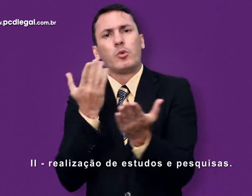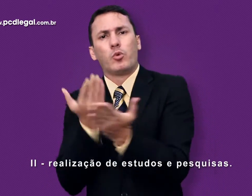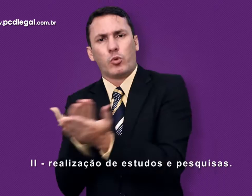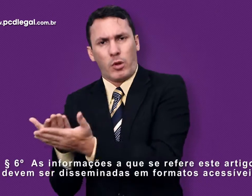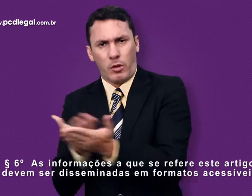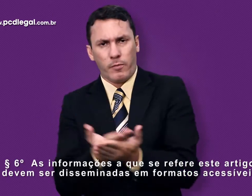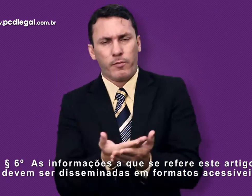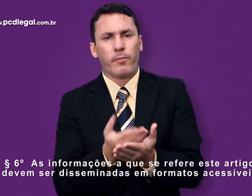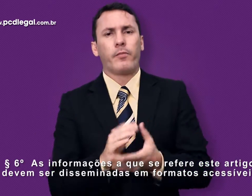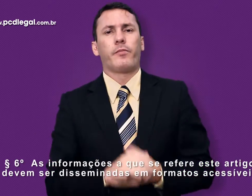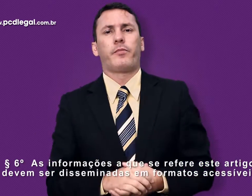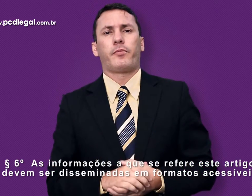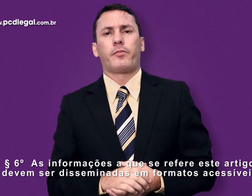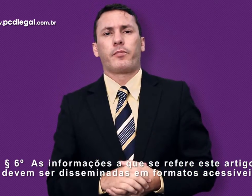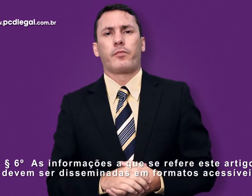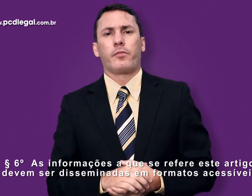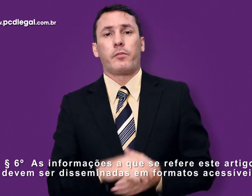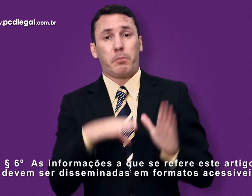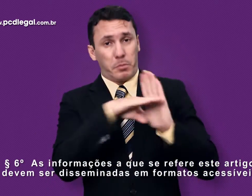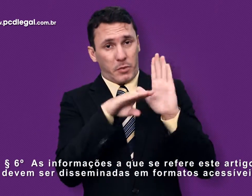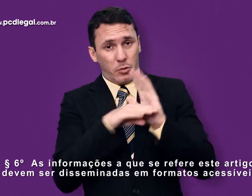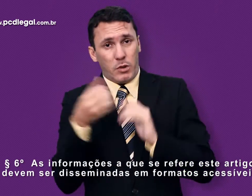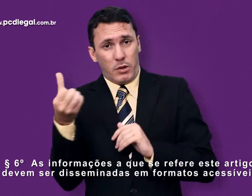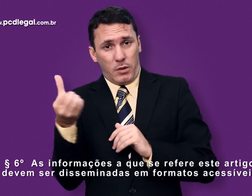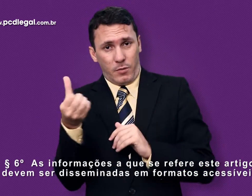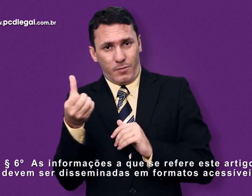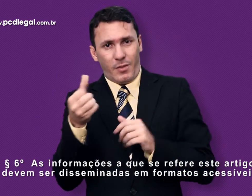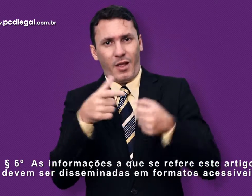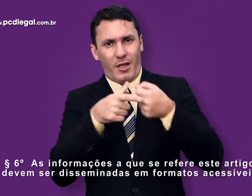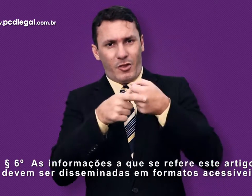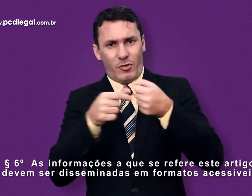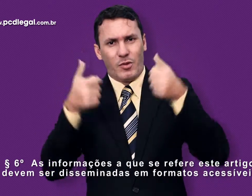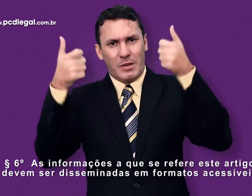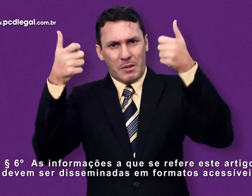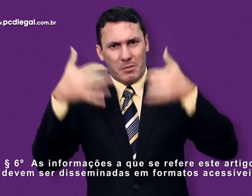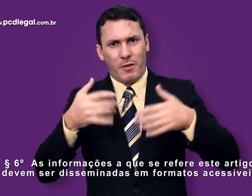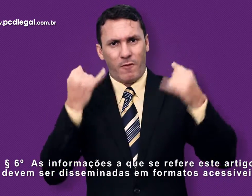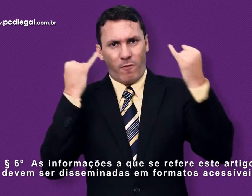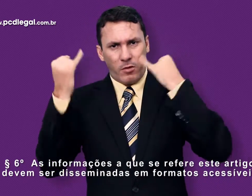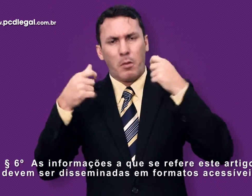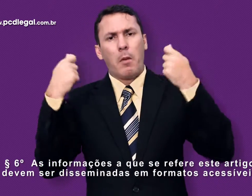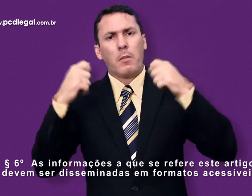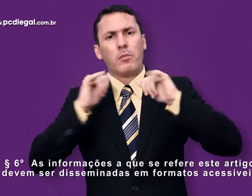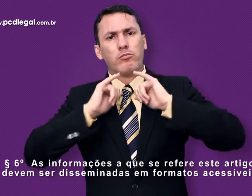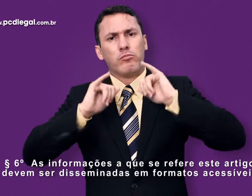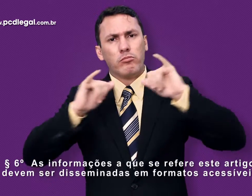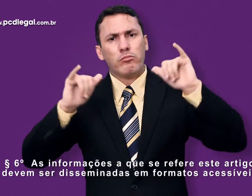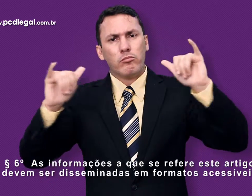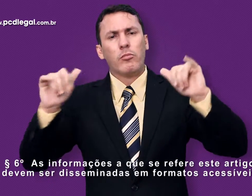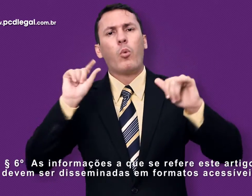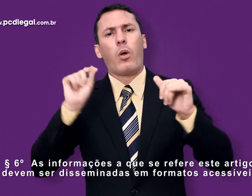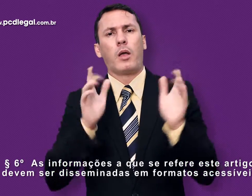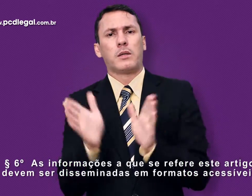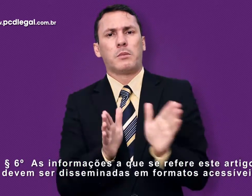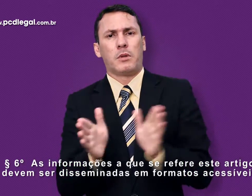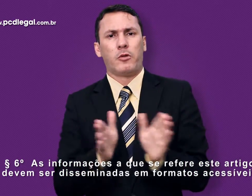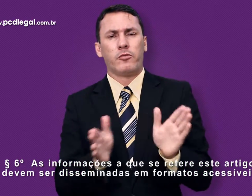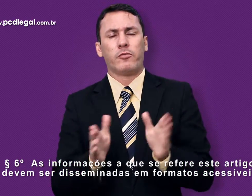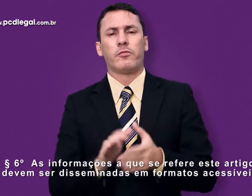pesquisas. Parágrafo 6º. As informações a que se refere este artigo devem ser disseminadas em formatos